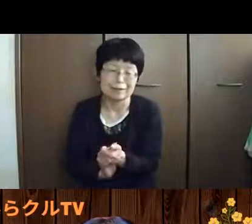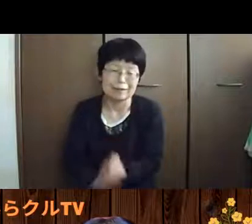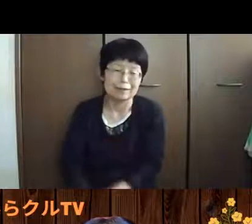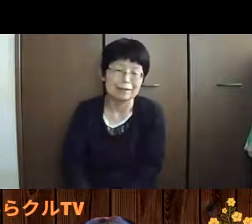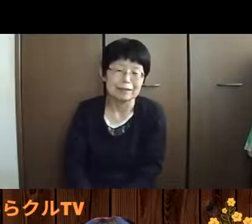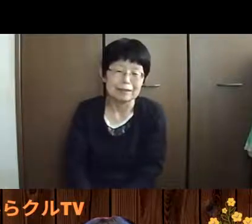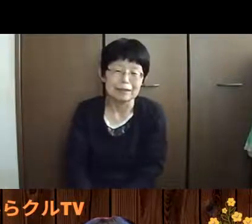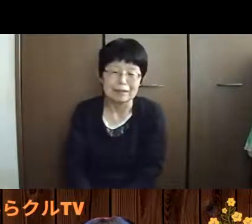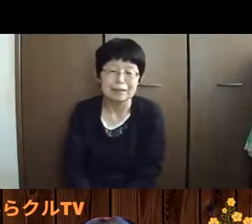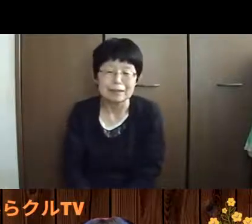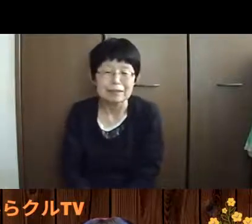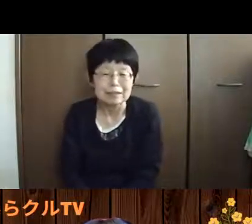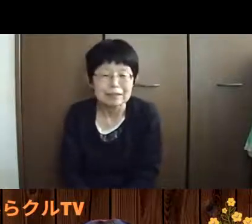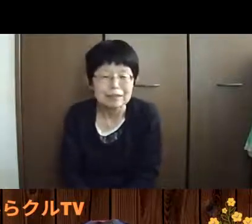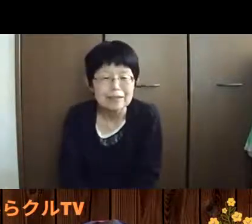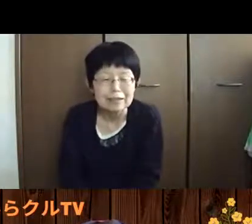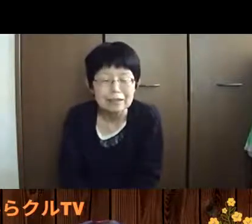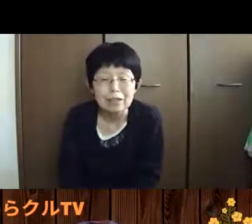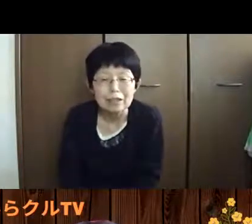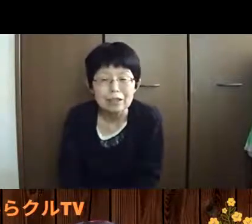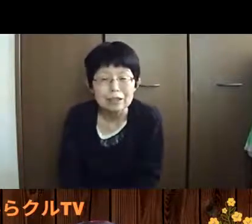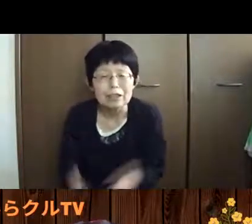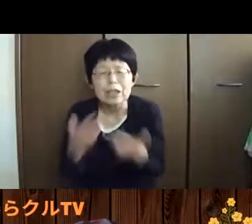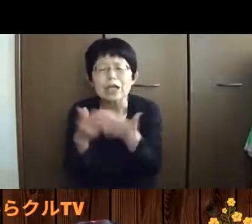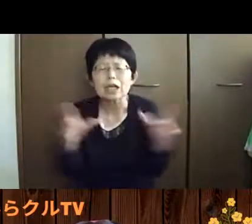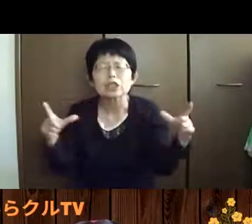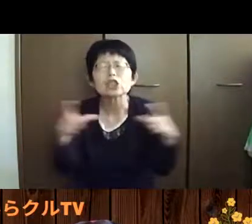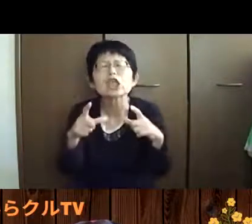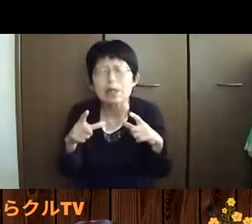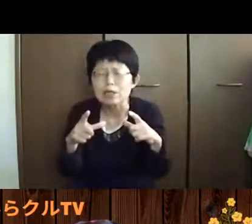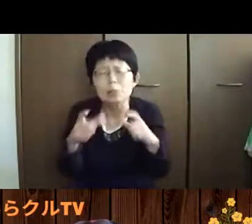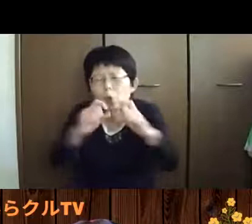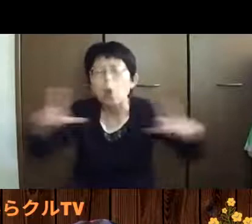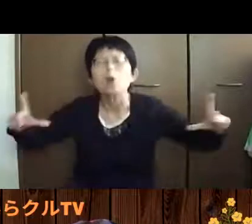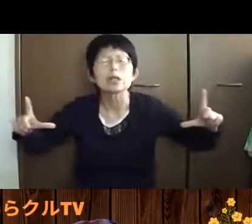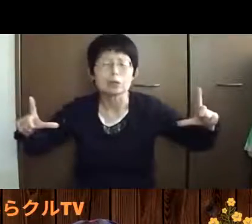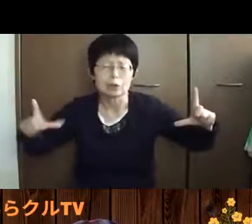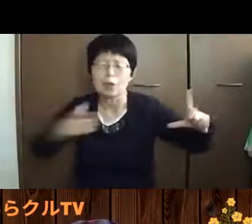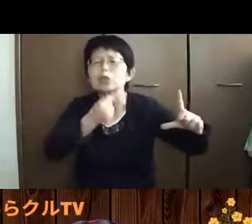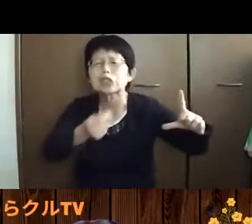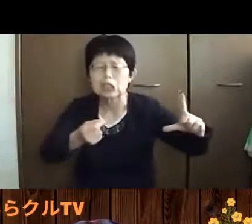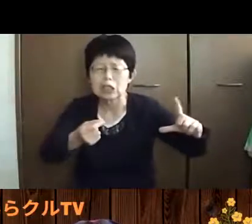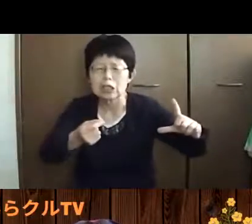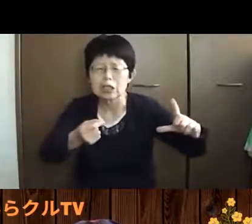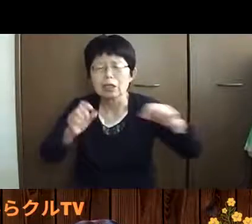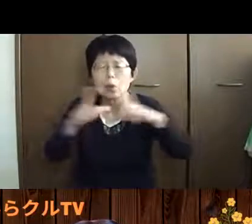しまって。 ちょっと絵が小さいですね。小さくないですか？大丈夫。あの、